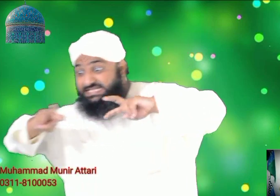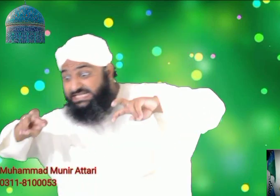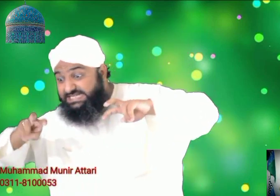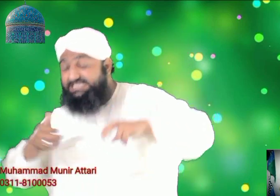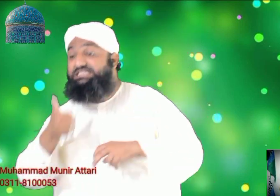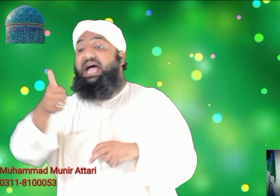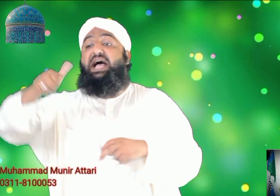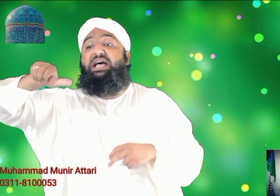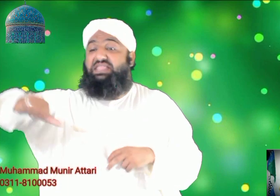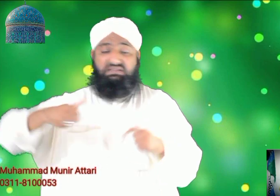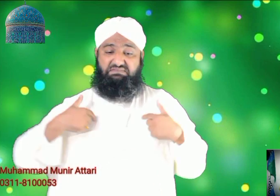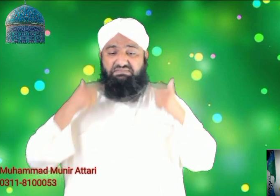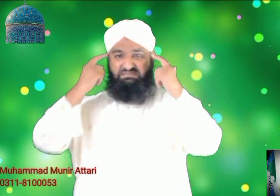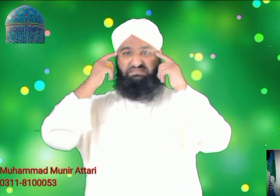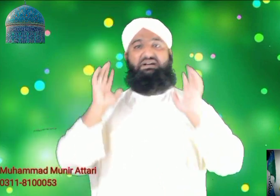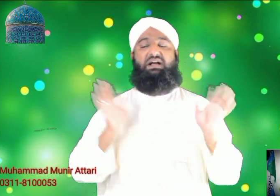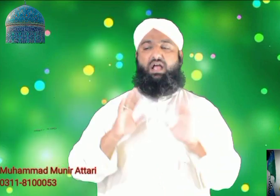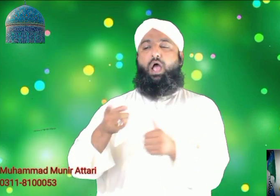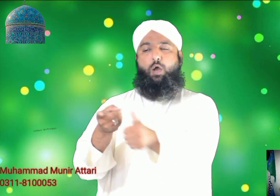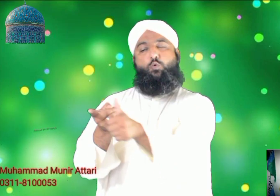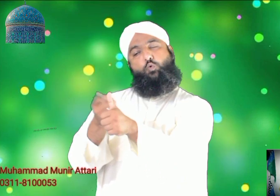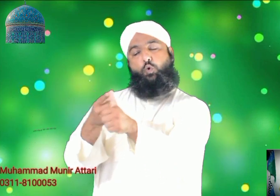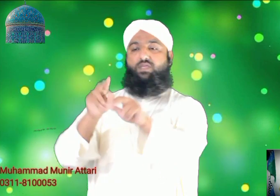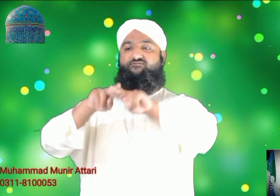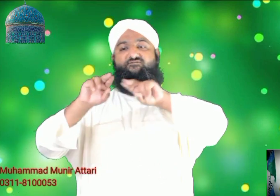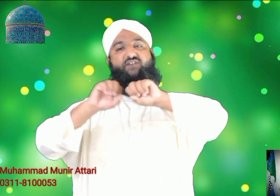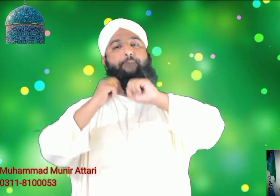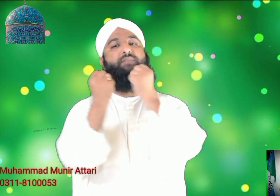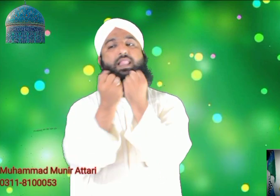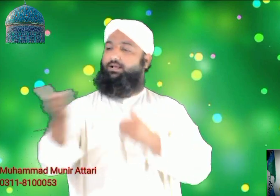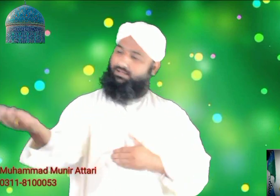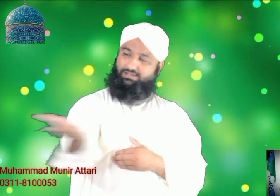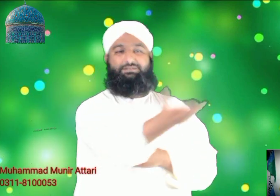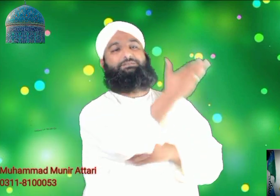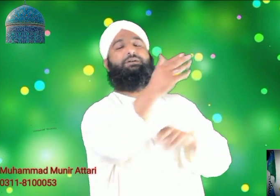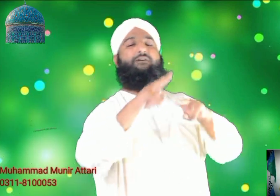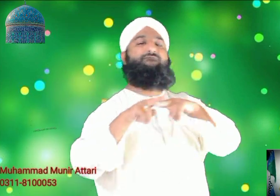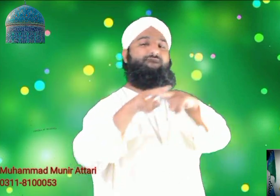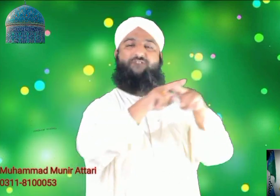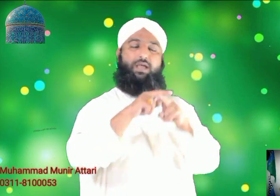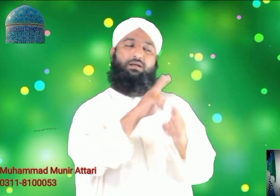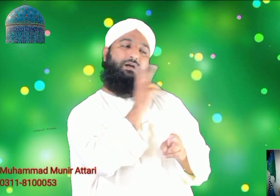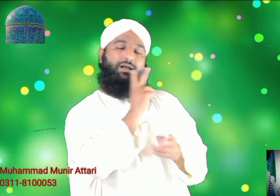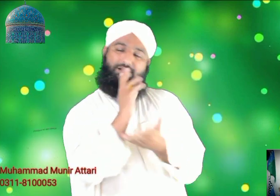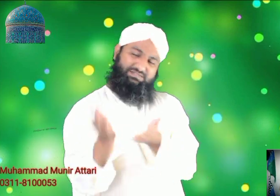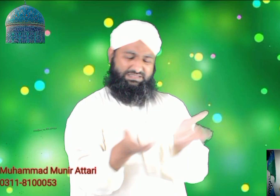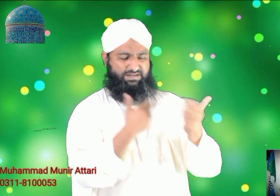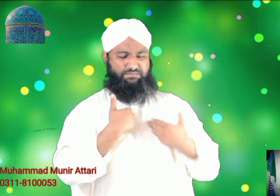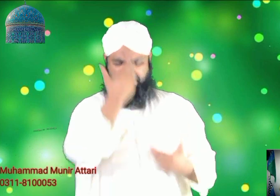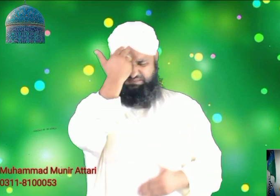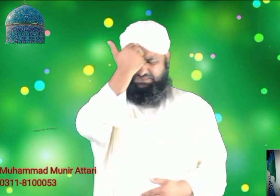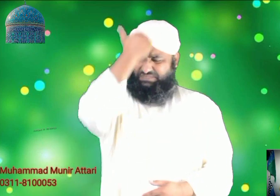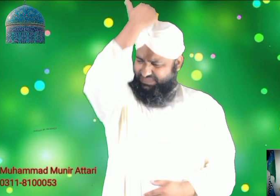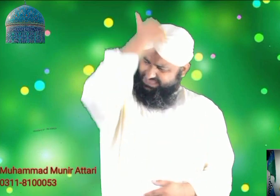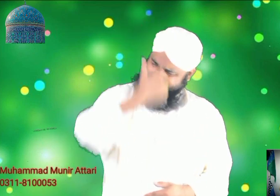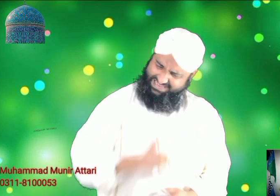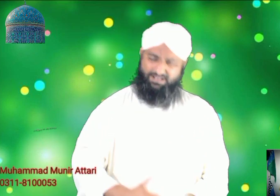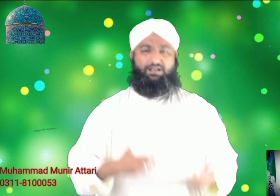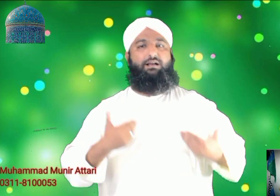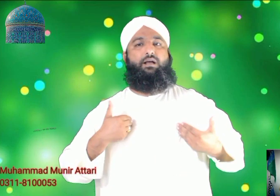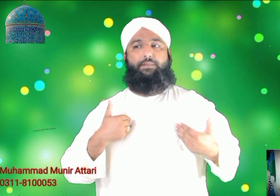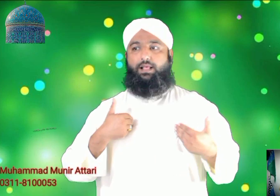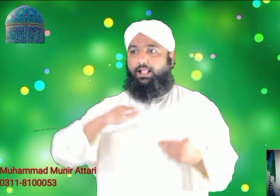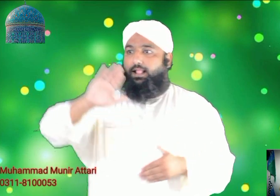کرتوت کیسے ہیں؟ تو بھائی آپ خود ہی فیملی سے چیک کر لیں. تو ہمارے ساتھ یہی مسئلہ ہے, میں بھی ایسا ہی ہوں کہ ہمارے کوئی قریب آئے